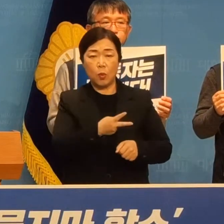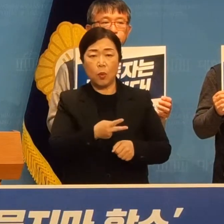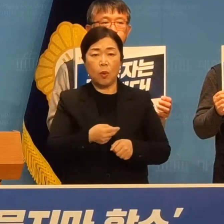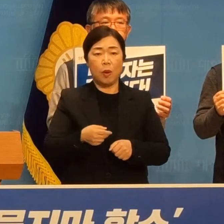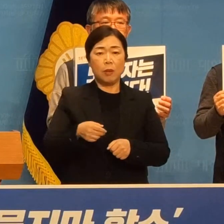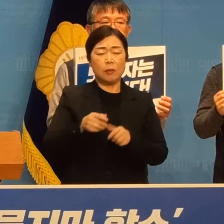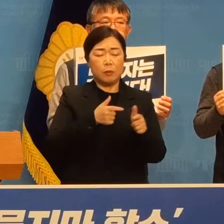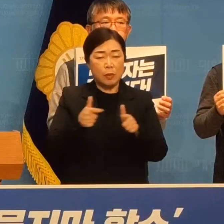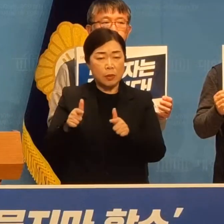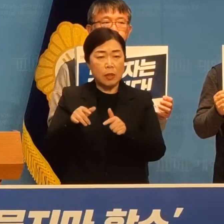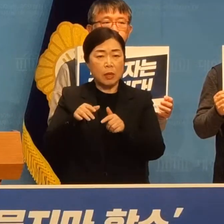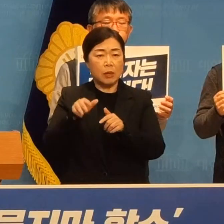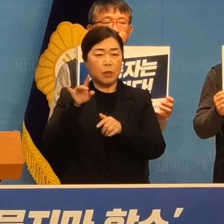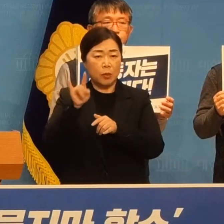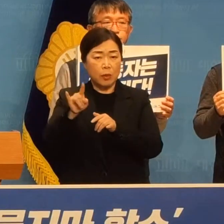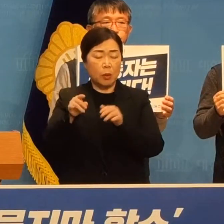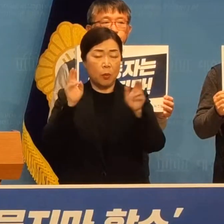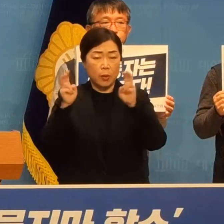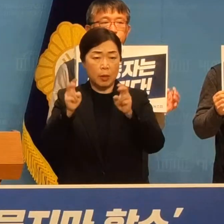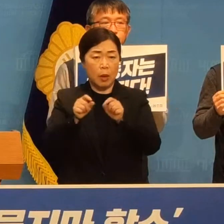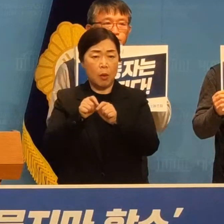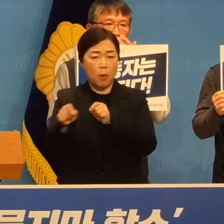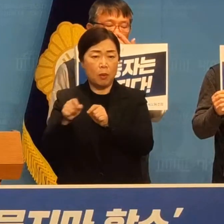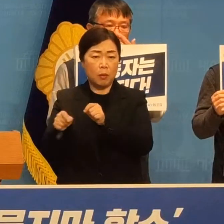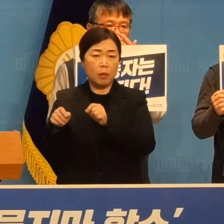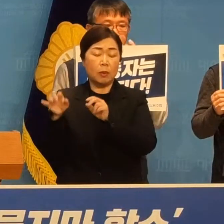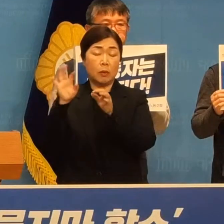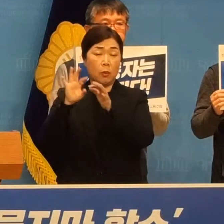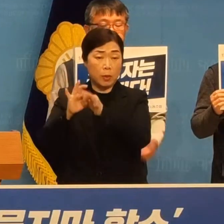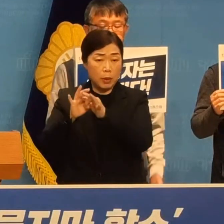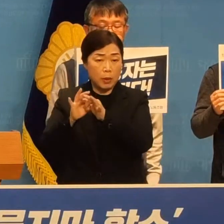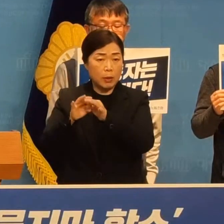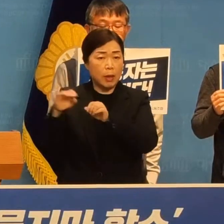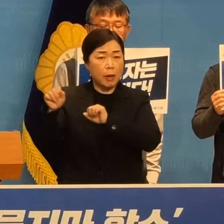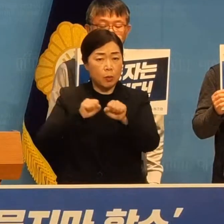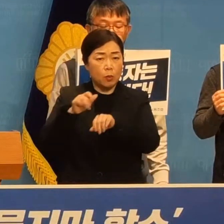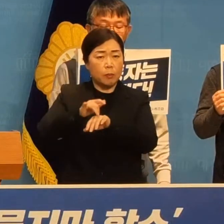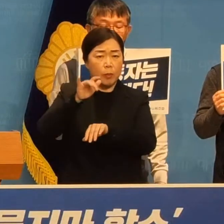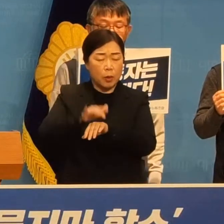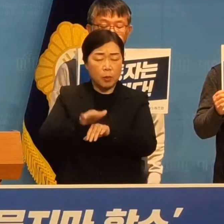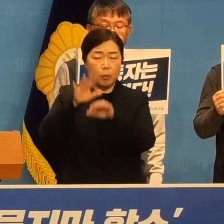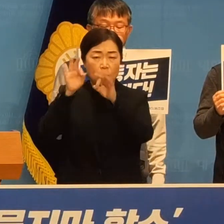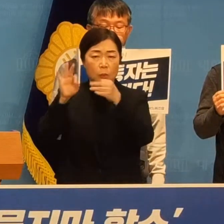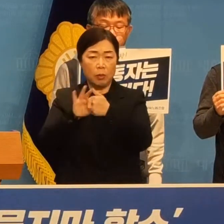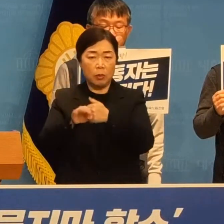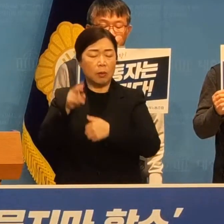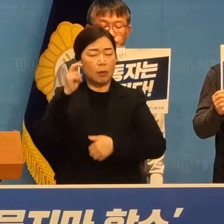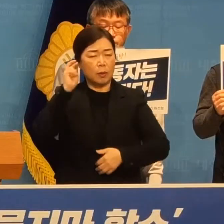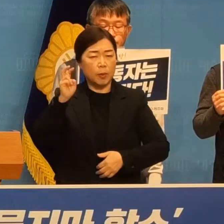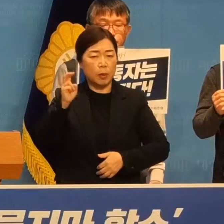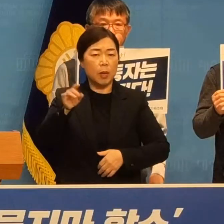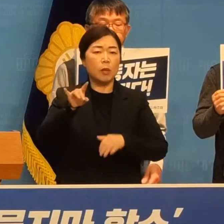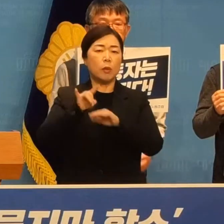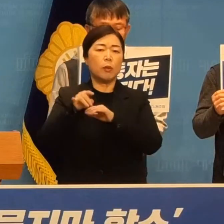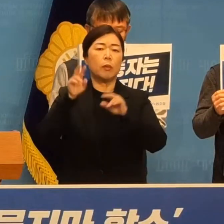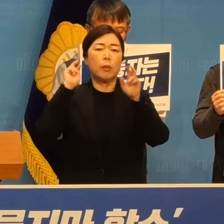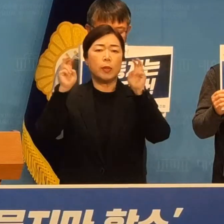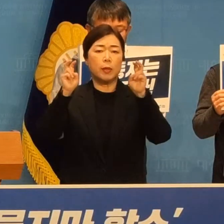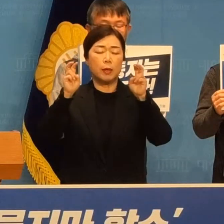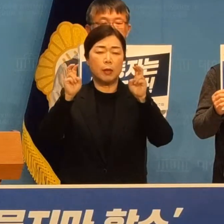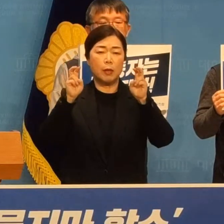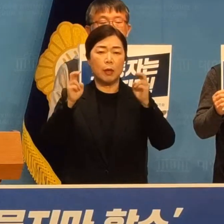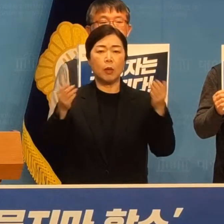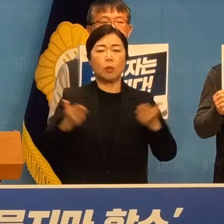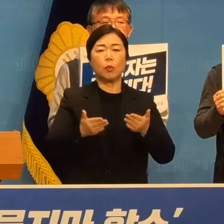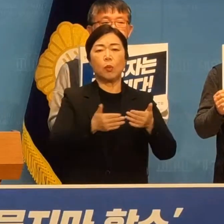판례 사항과 매우 유사해 보입니다. 현대차의 이와 같은 행태에 비추어 보면 현대차가 노조법상